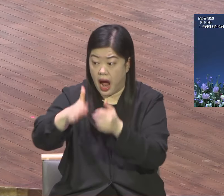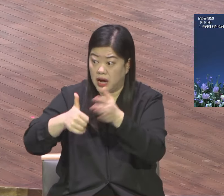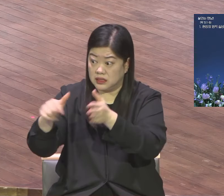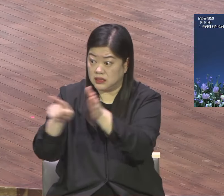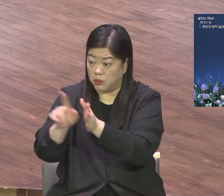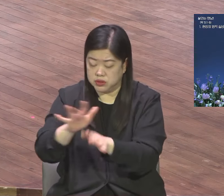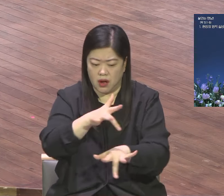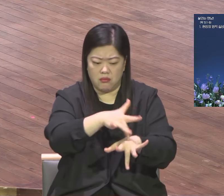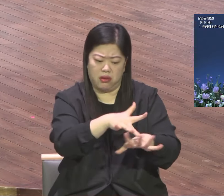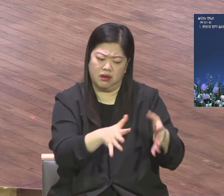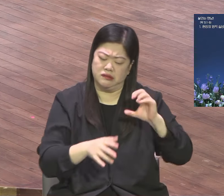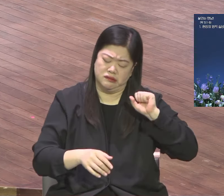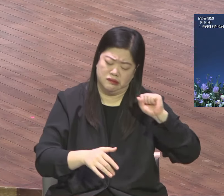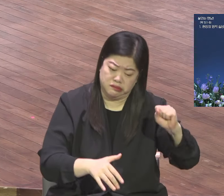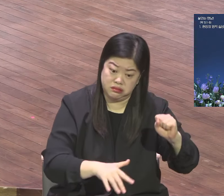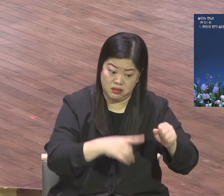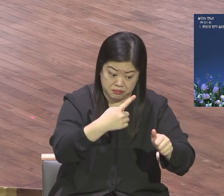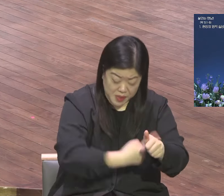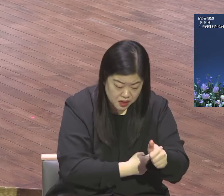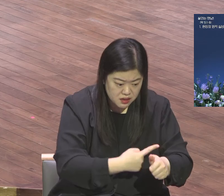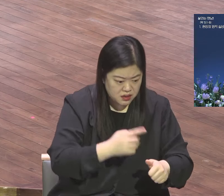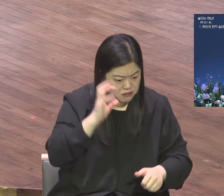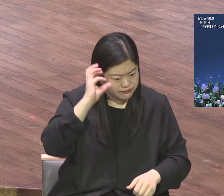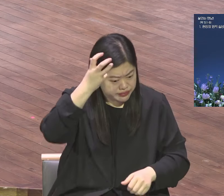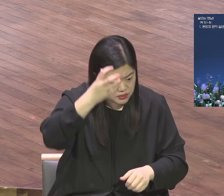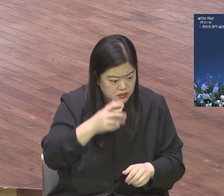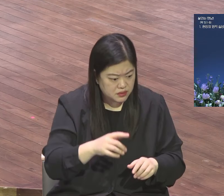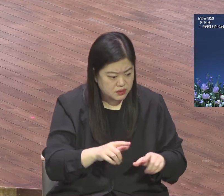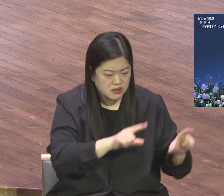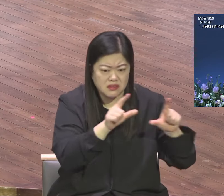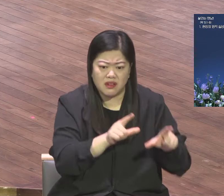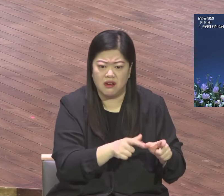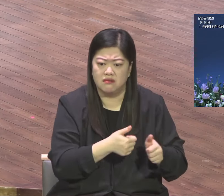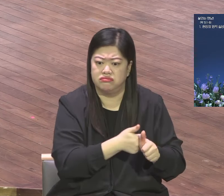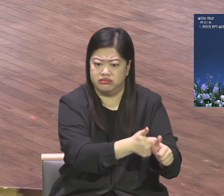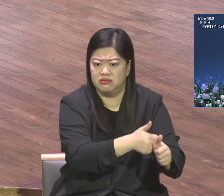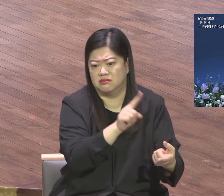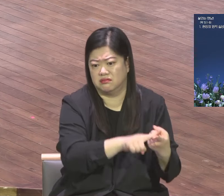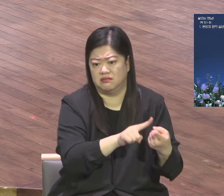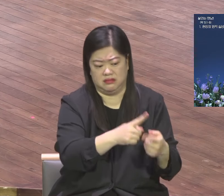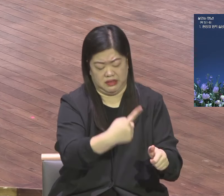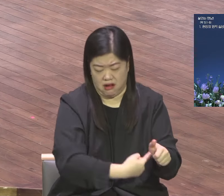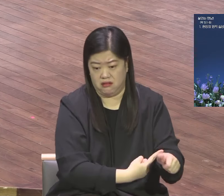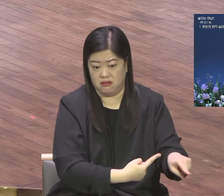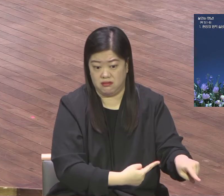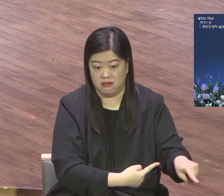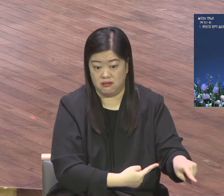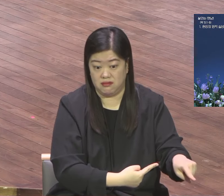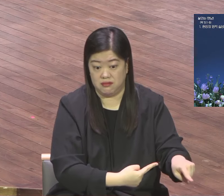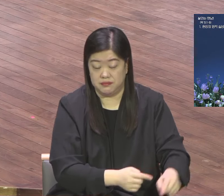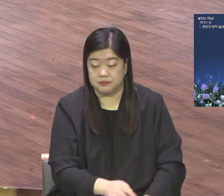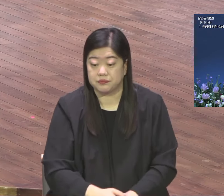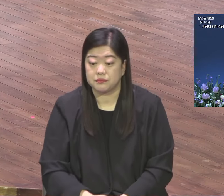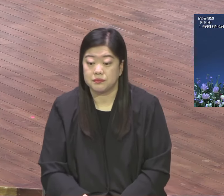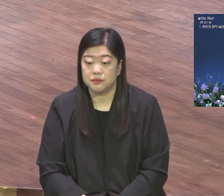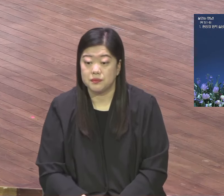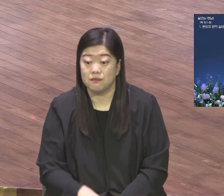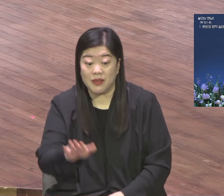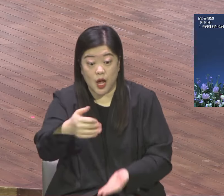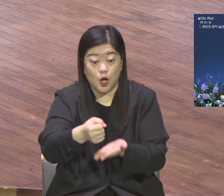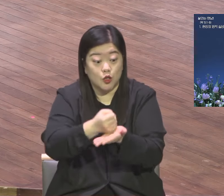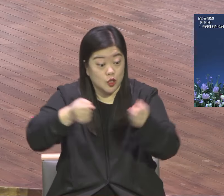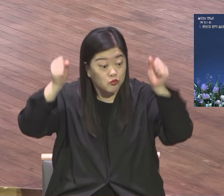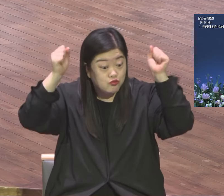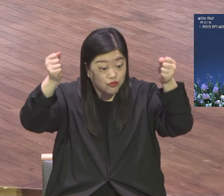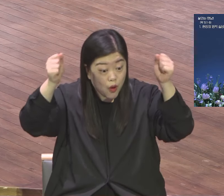이런 영적 실상을 알지 못하니까 사람들이 귀신들이 무속인 찾아가지요. 무속인이 무속인 하겠다는 사람 한